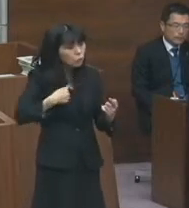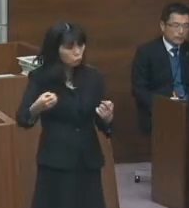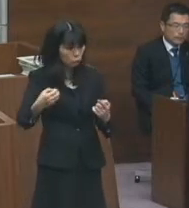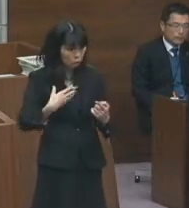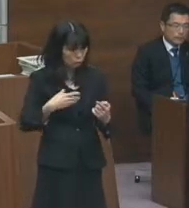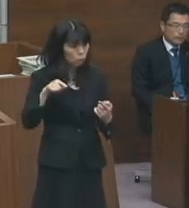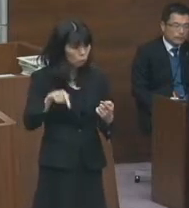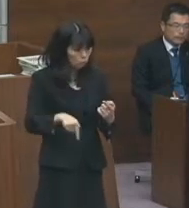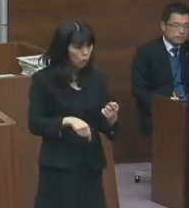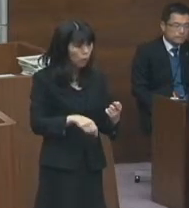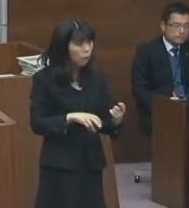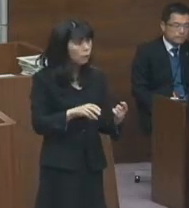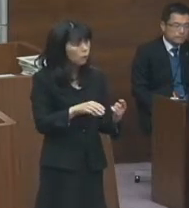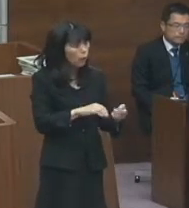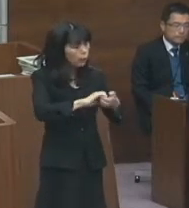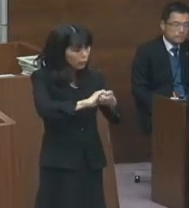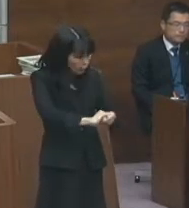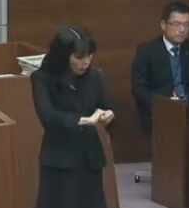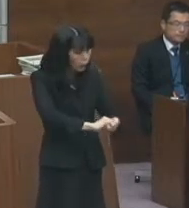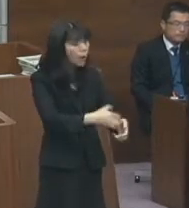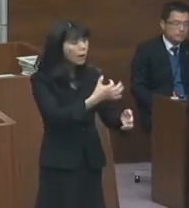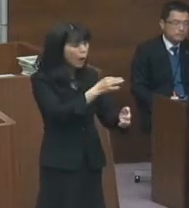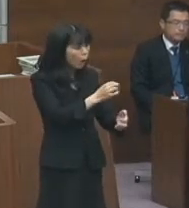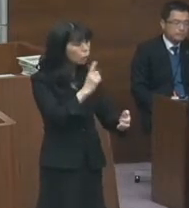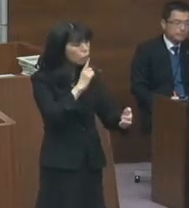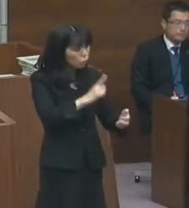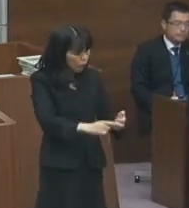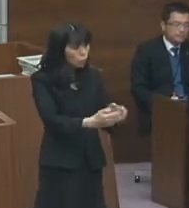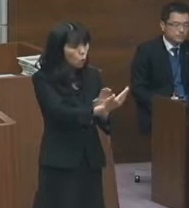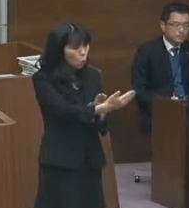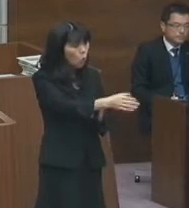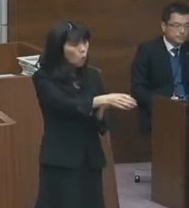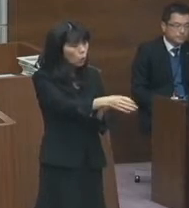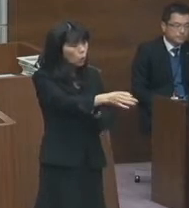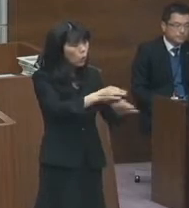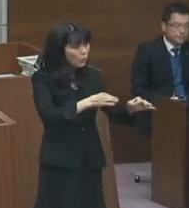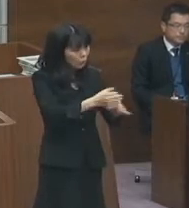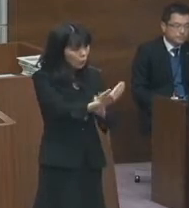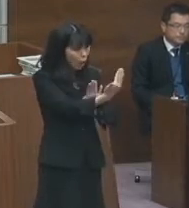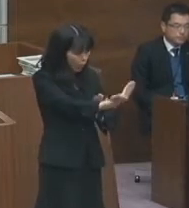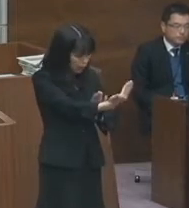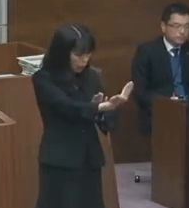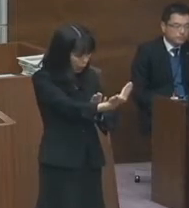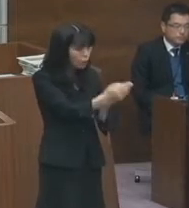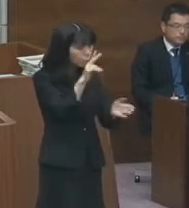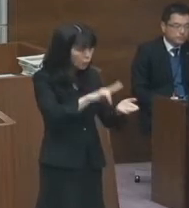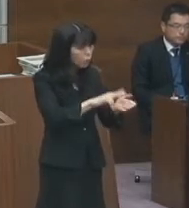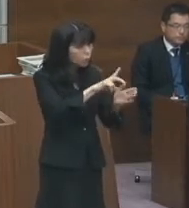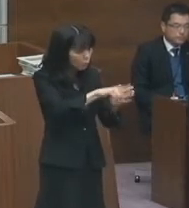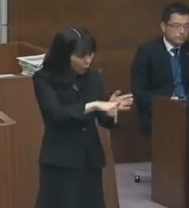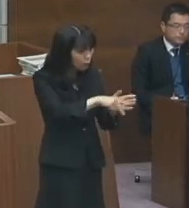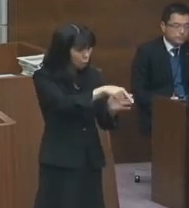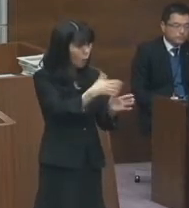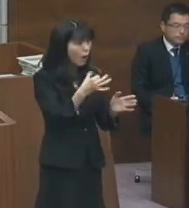は取引の相手が限られている場合の価格を言うそうでございますが、この度のように本市の土地